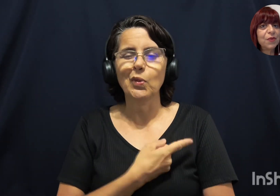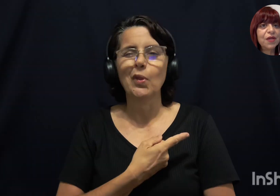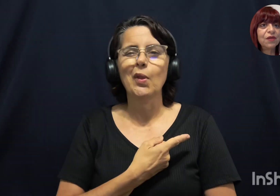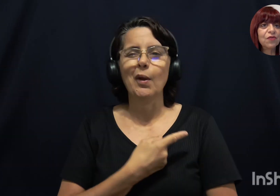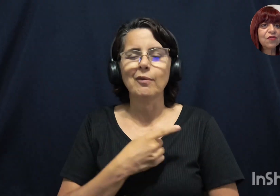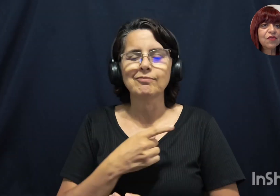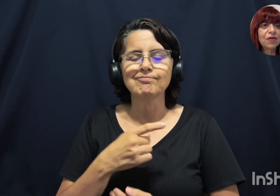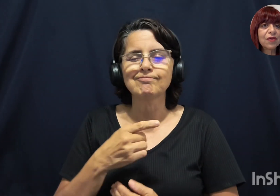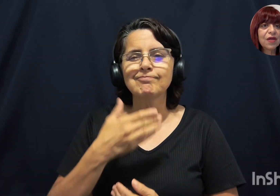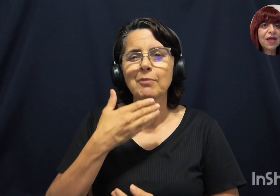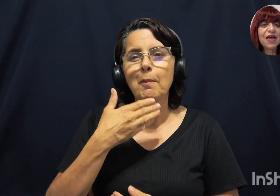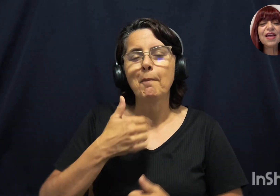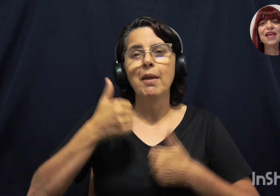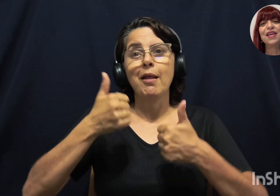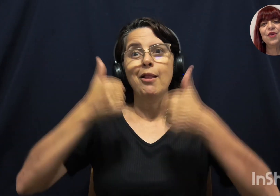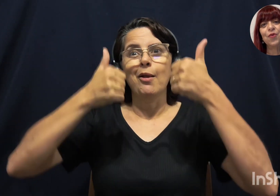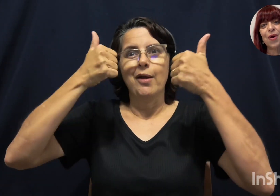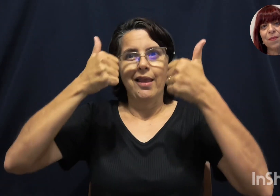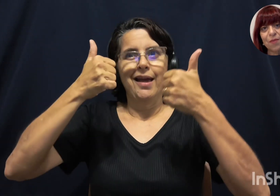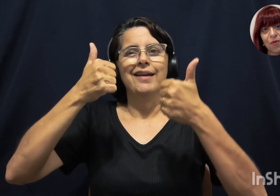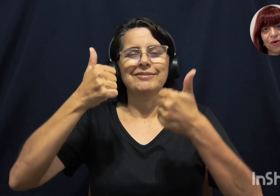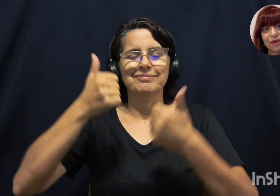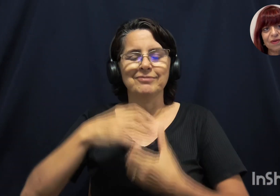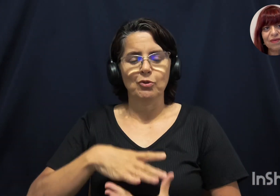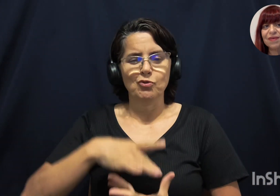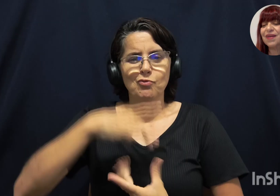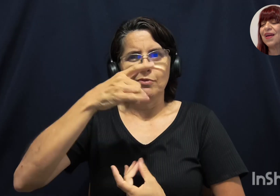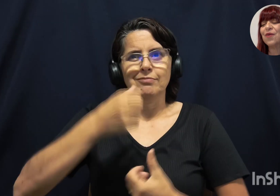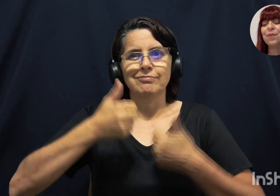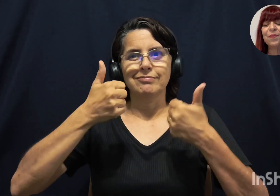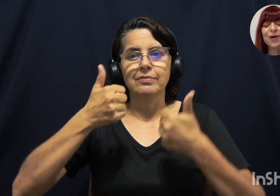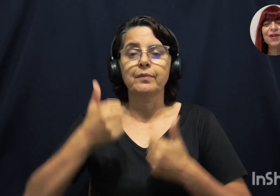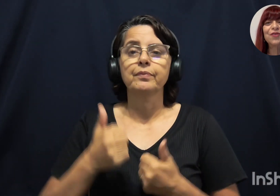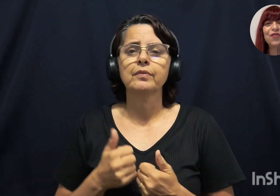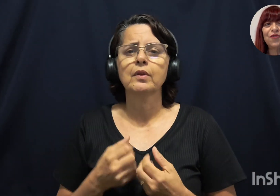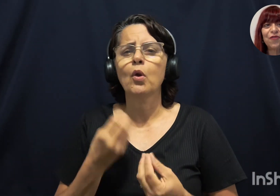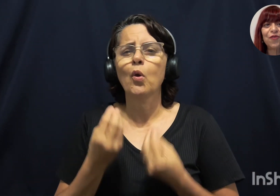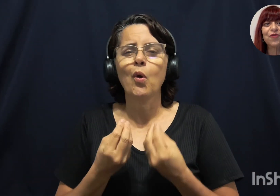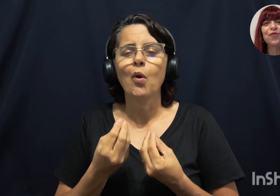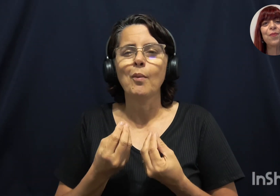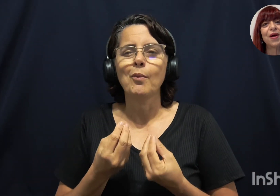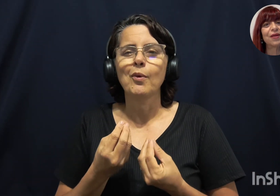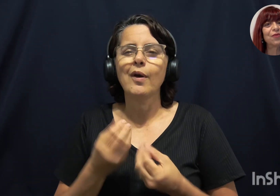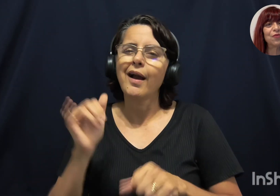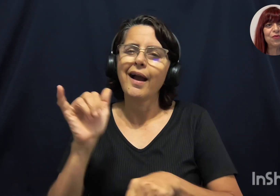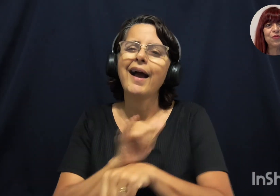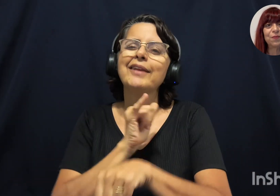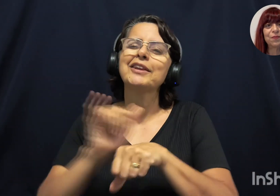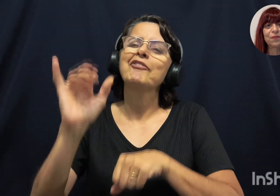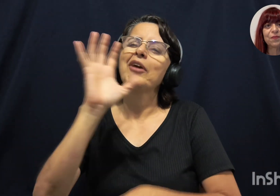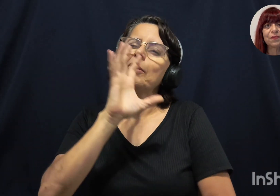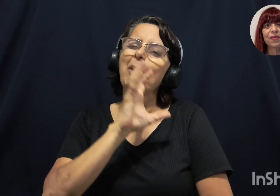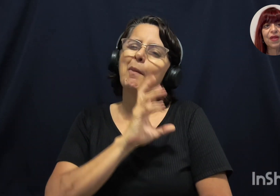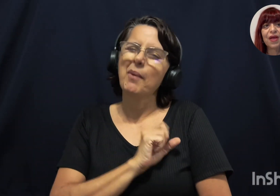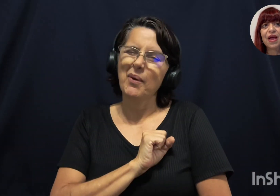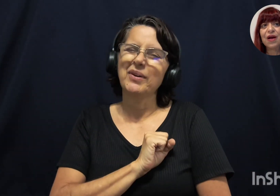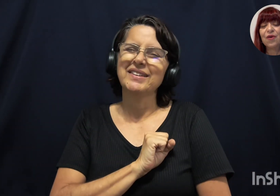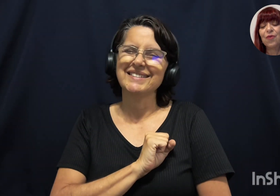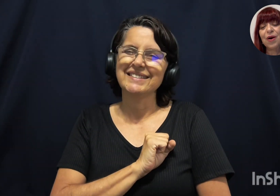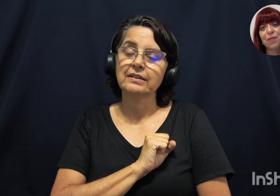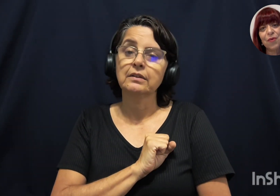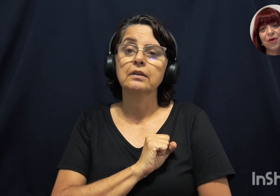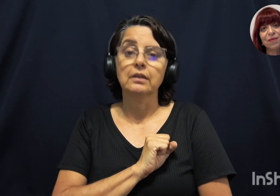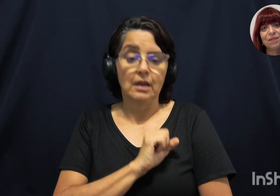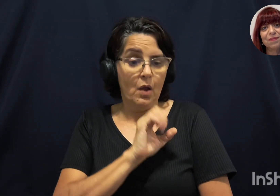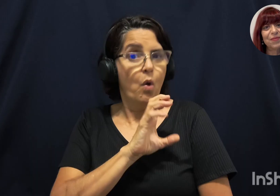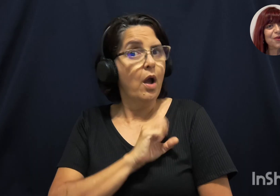quanto espíritos. E o amor é o pano de fundo para tudo.